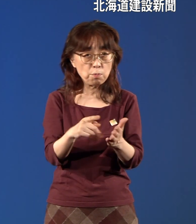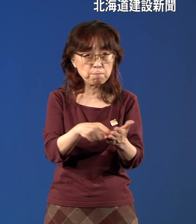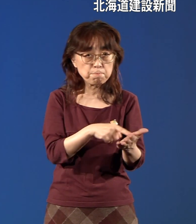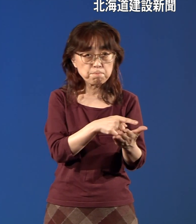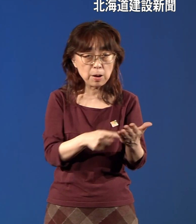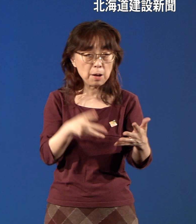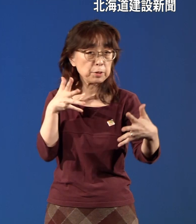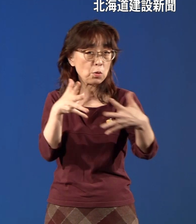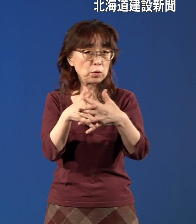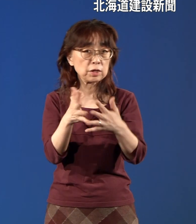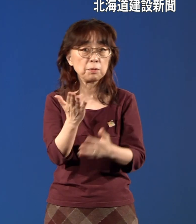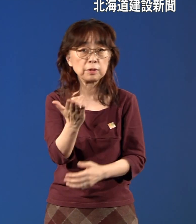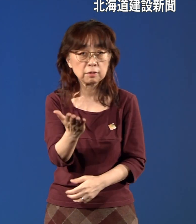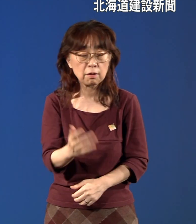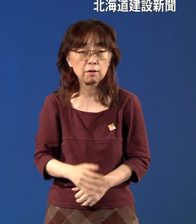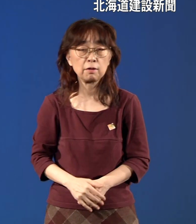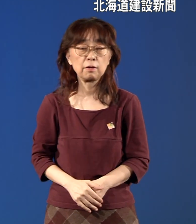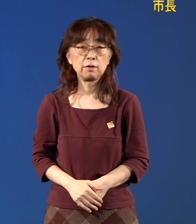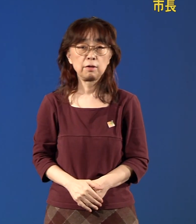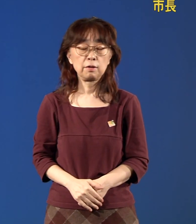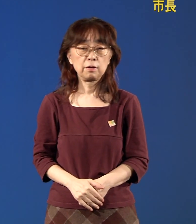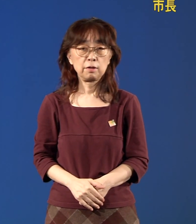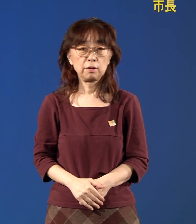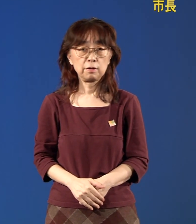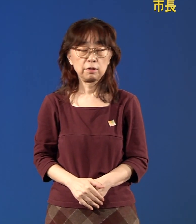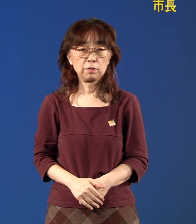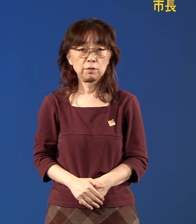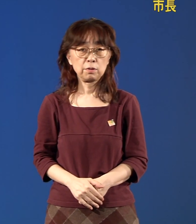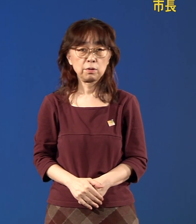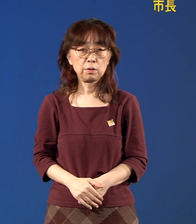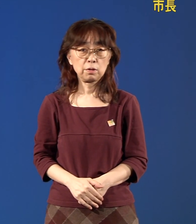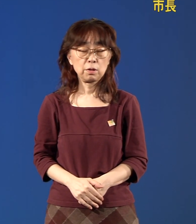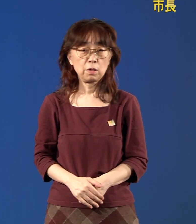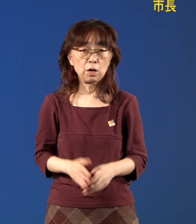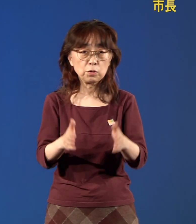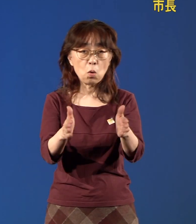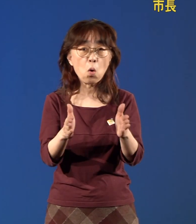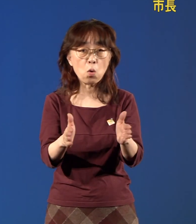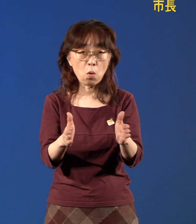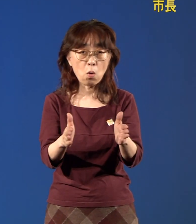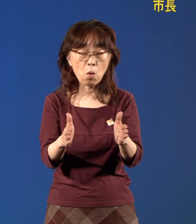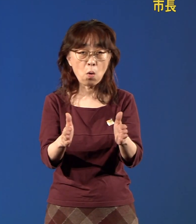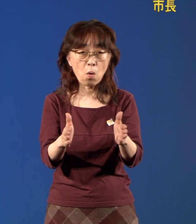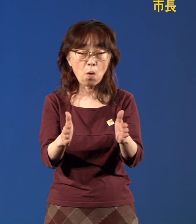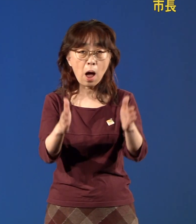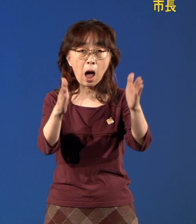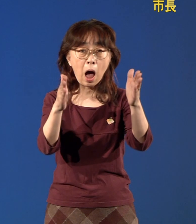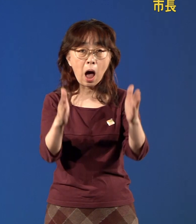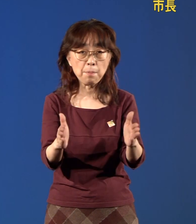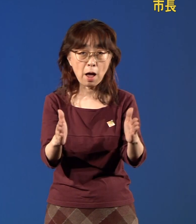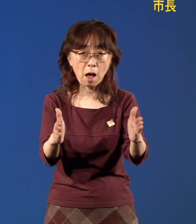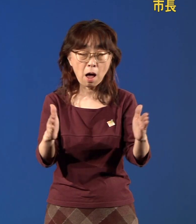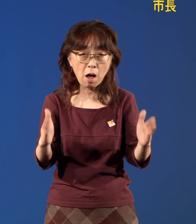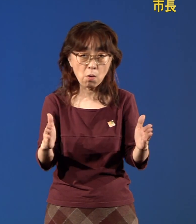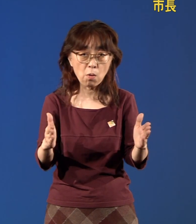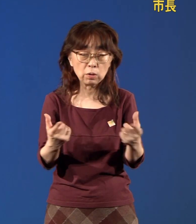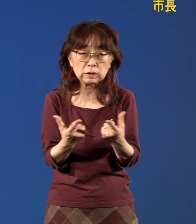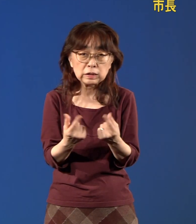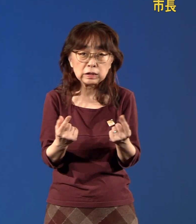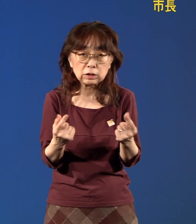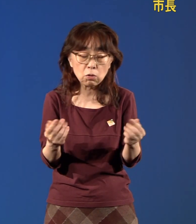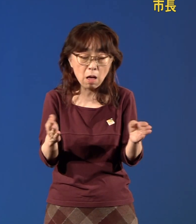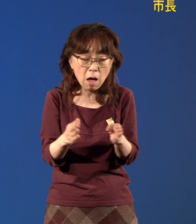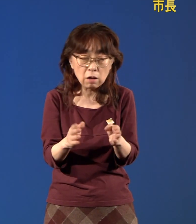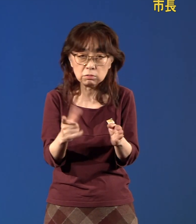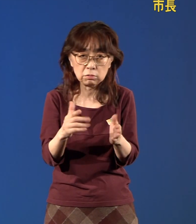ありますでしょうか。 やはり道路幅を確実に確保していくというところであり